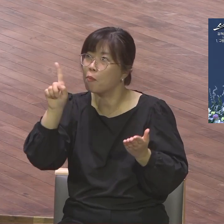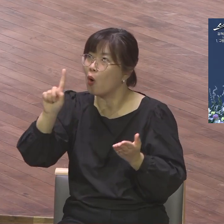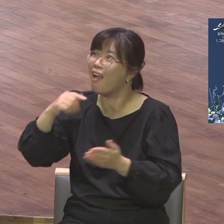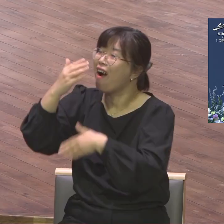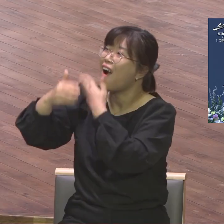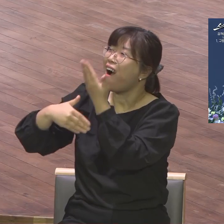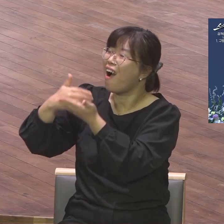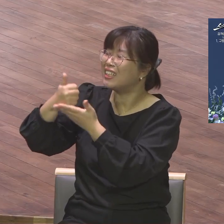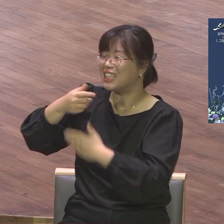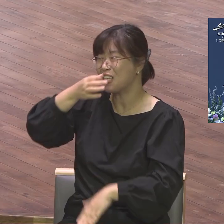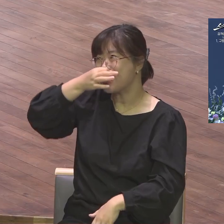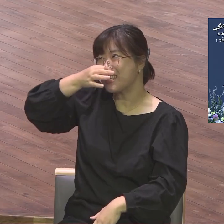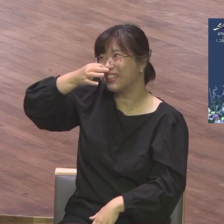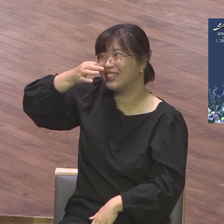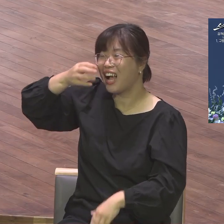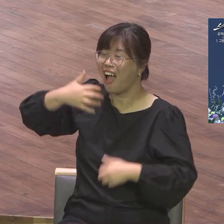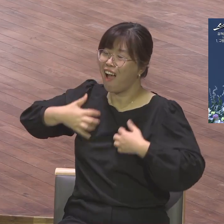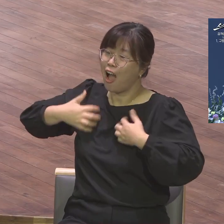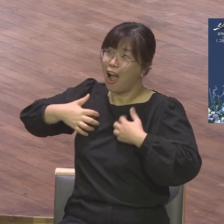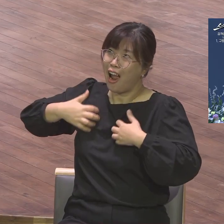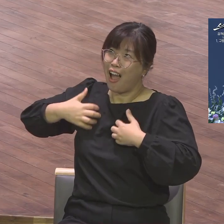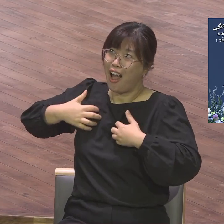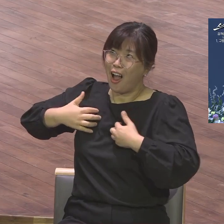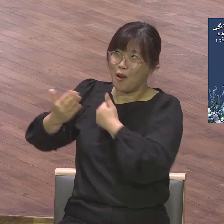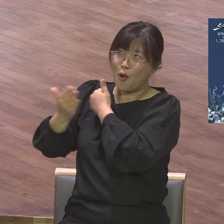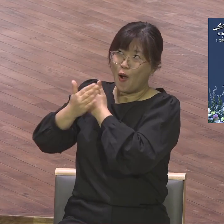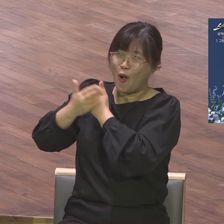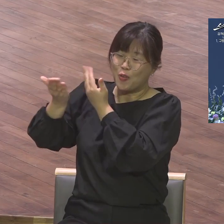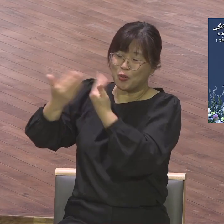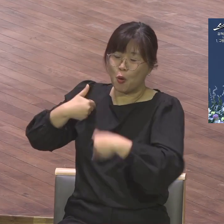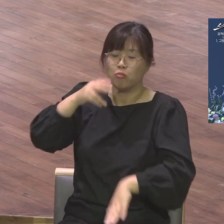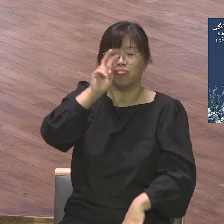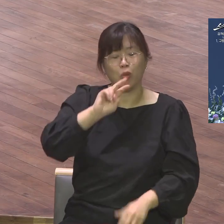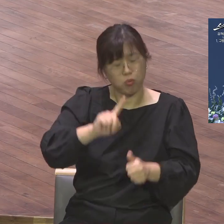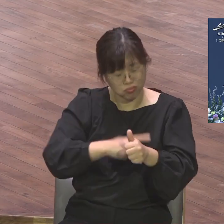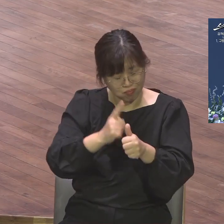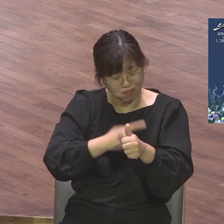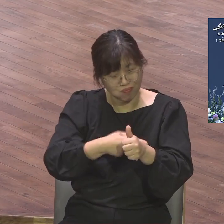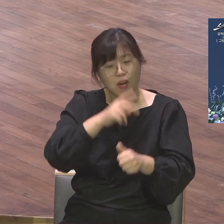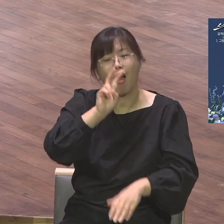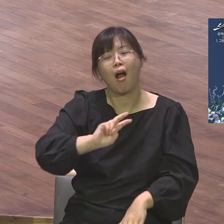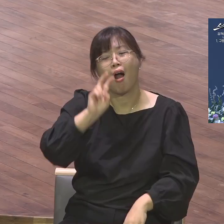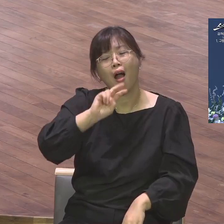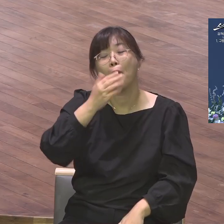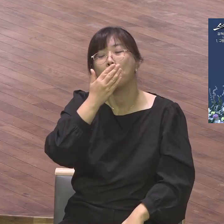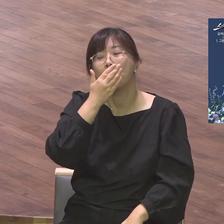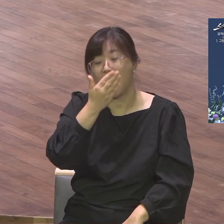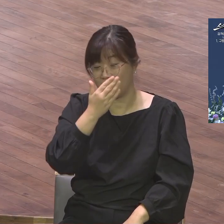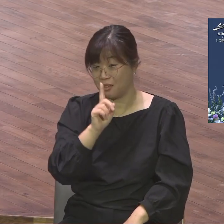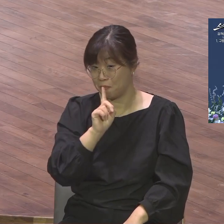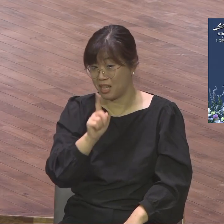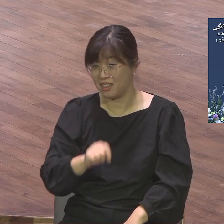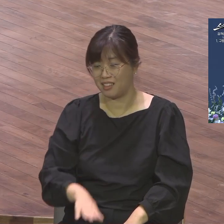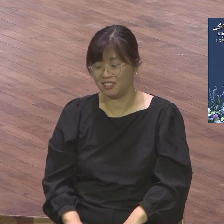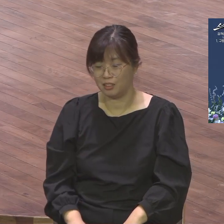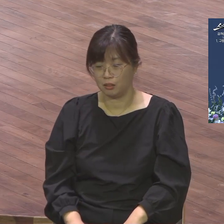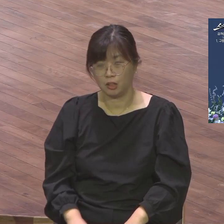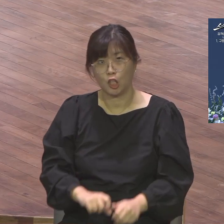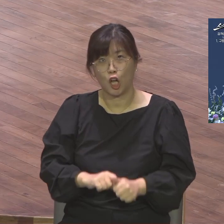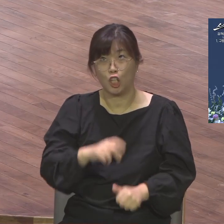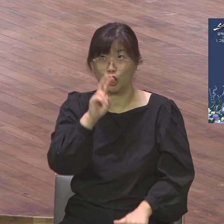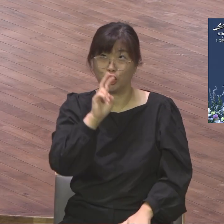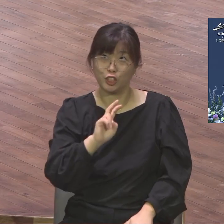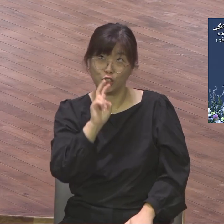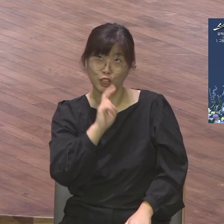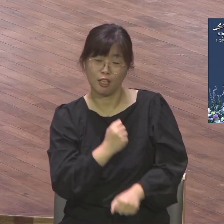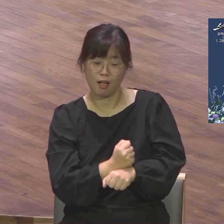분, 당신 때문에 노래하게 하시는 분, 하나님의 산 역사를 사실적으로 그리 체험한 자만이 할 수